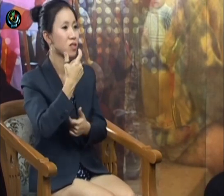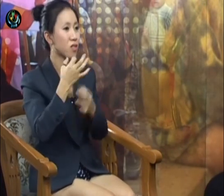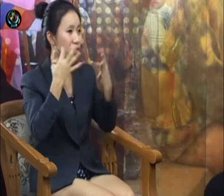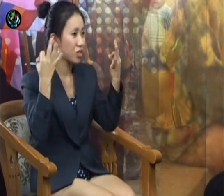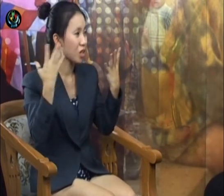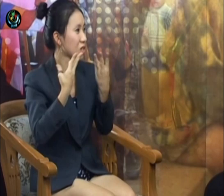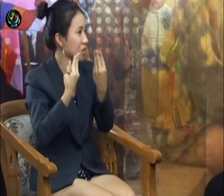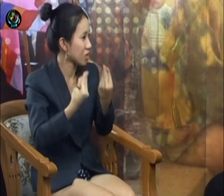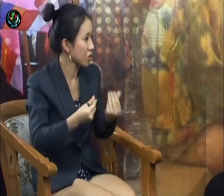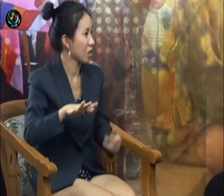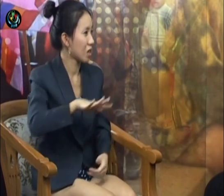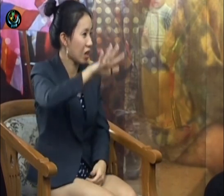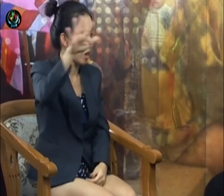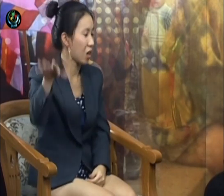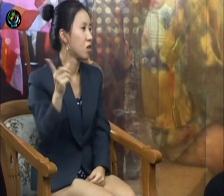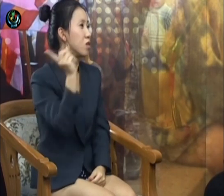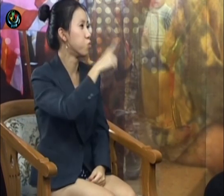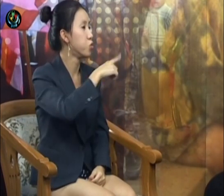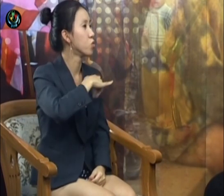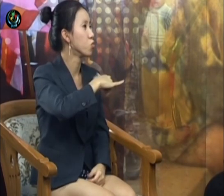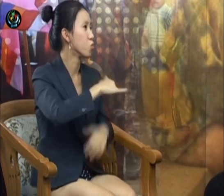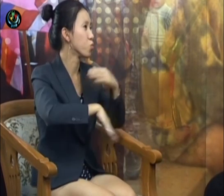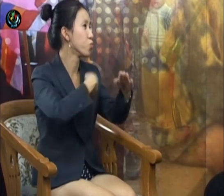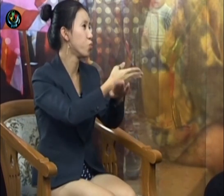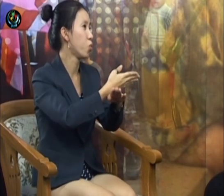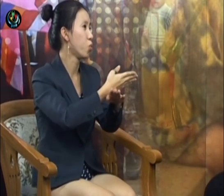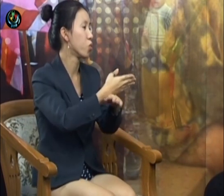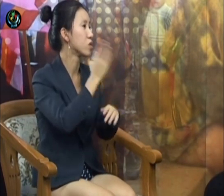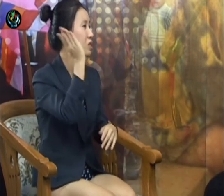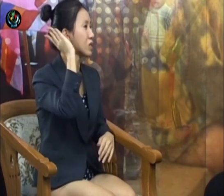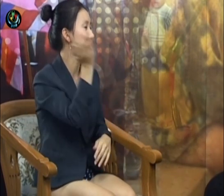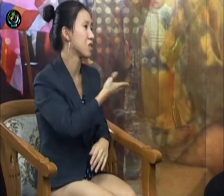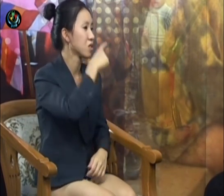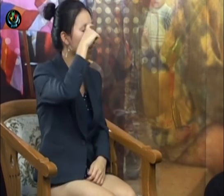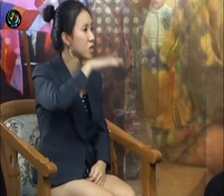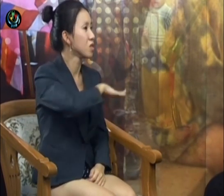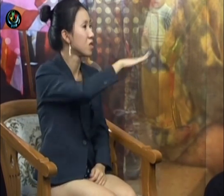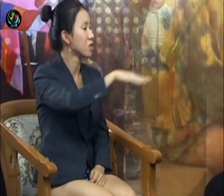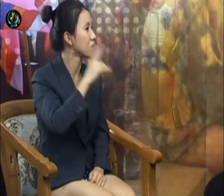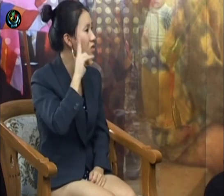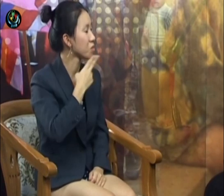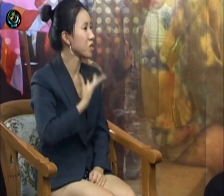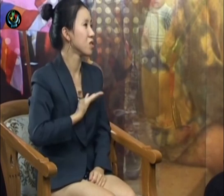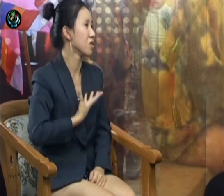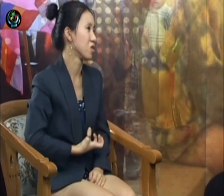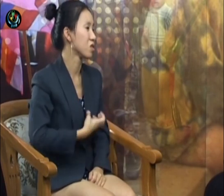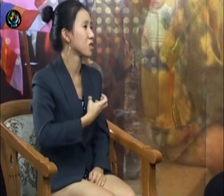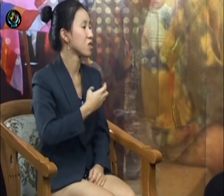ကအာဓမ္မကျင့်တာစော်ကားတာတွေနဲ့တပ်ပြတ်ခံရမှုတွေတေဆုံးမှုတွေရှိပါတယ်မိဘတွေအနေနဲ့နားမကျကလေးများအပေါ်နားမလဲတာတွေ